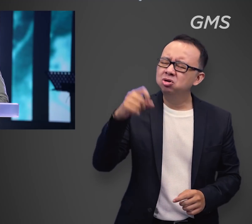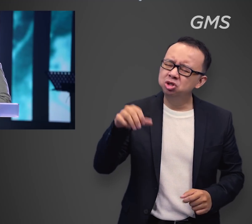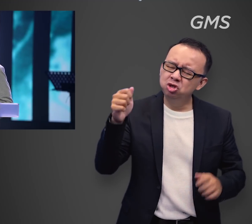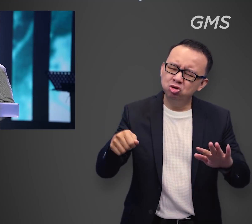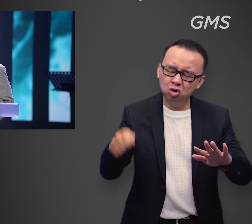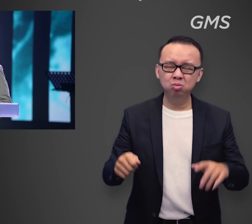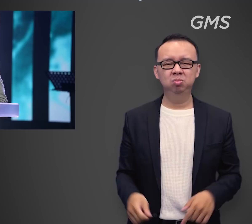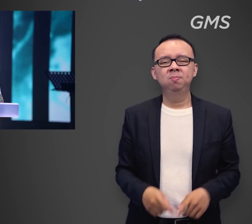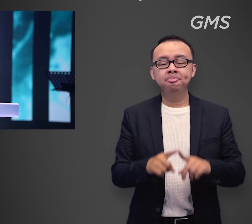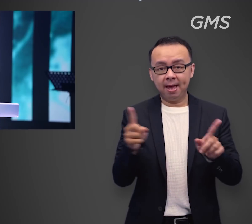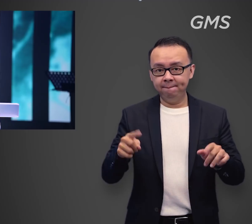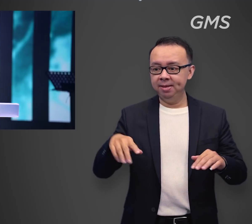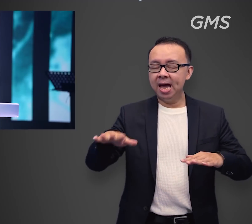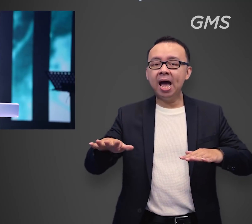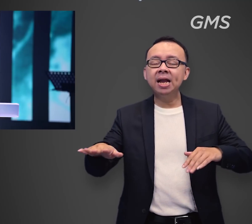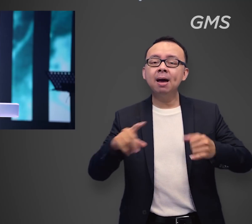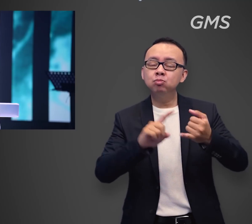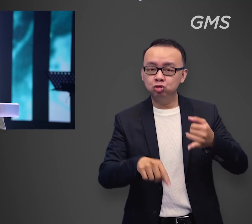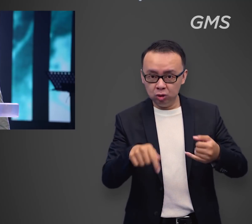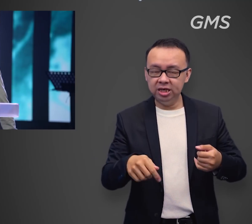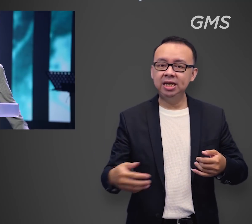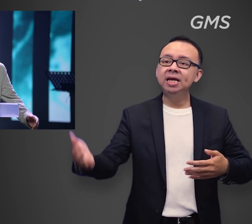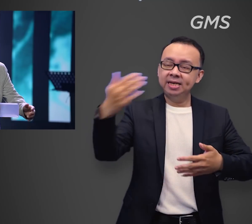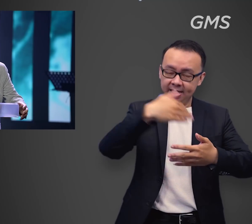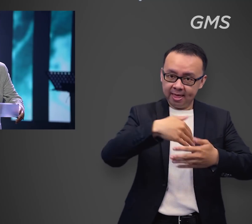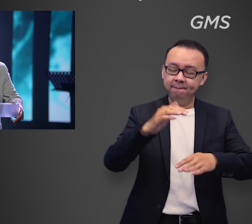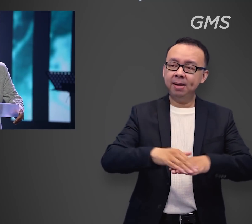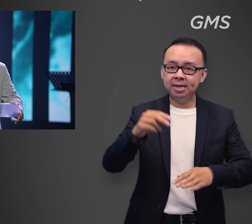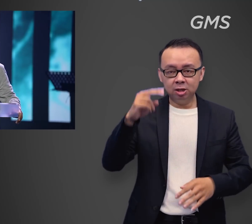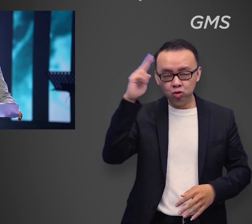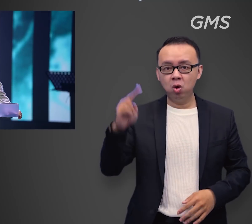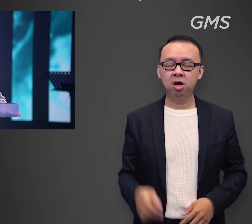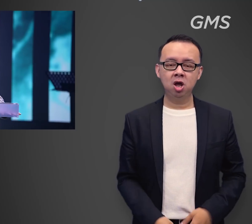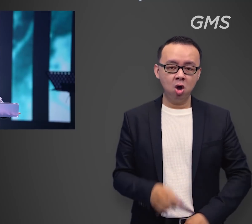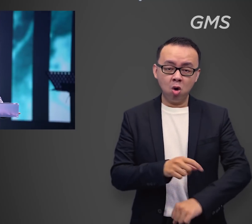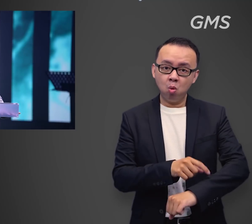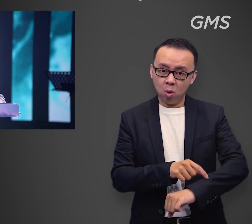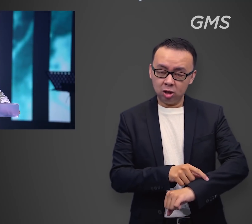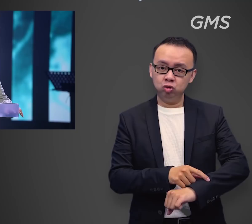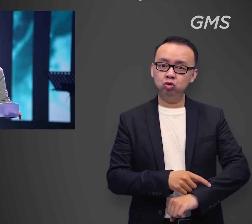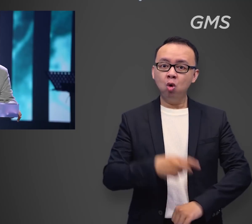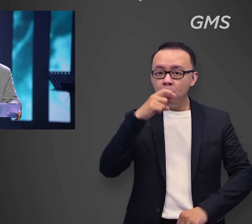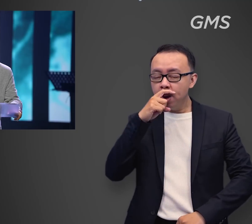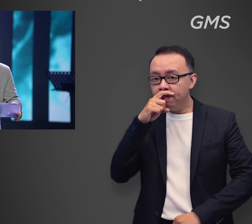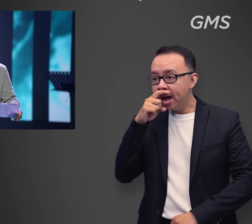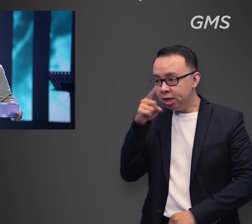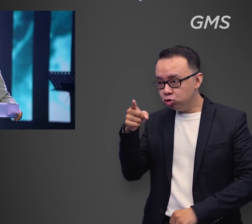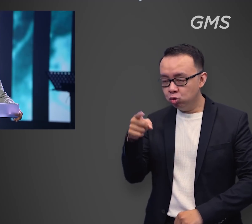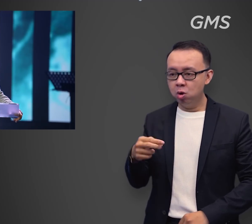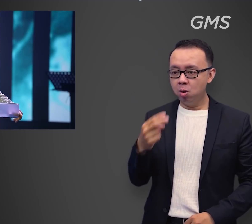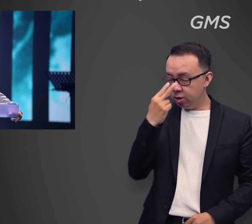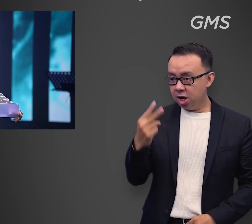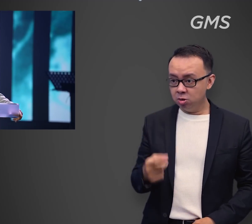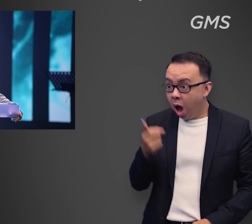beranikan dirinya datang kepada Tuhan. Nah, detik bapaknya lihat anaknya pulang itu, pasti belum mandi,